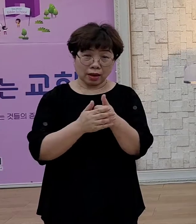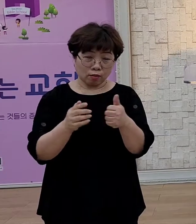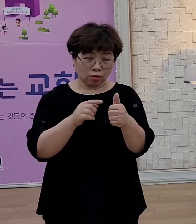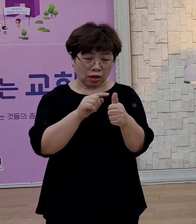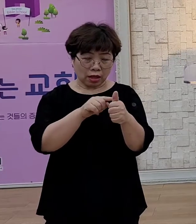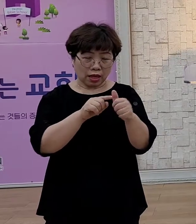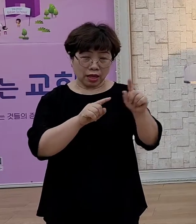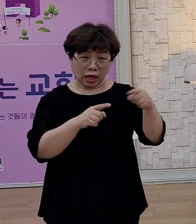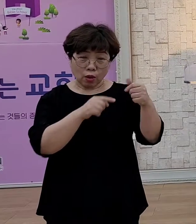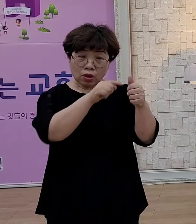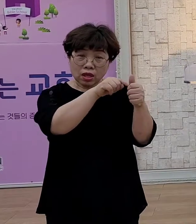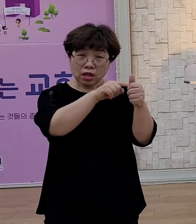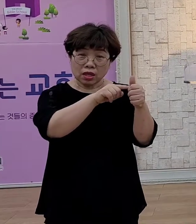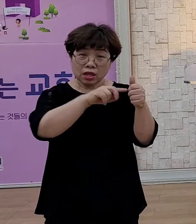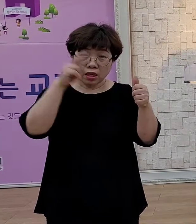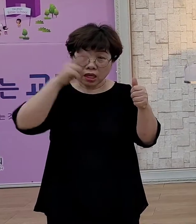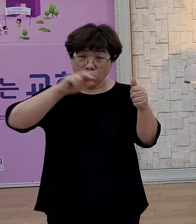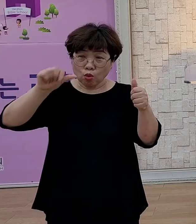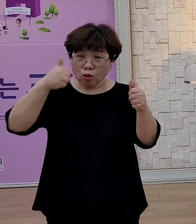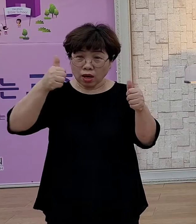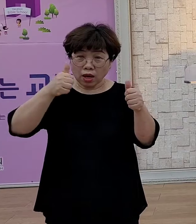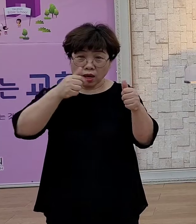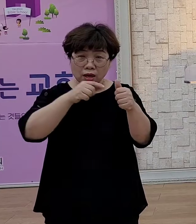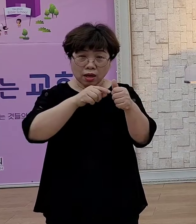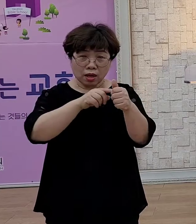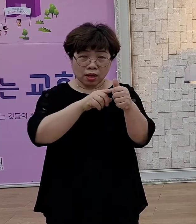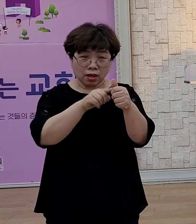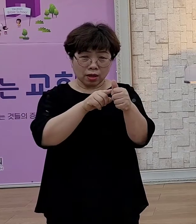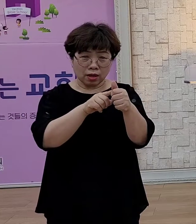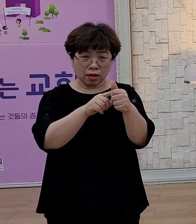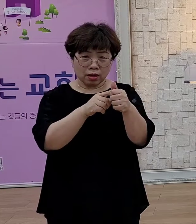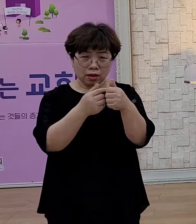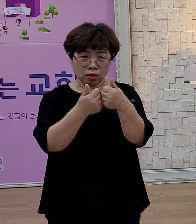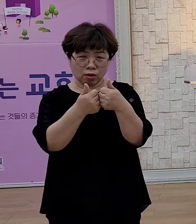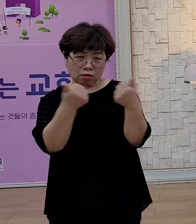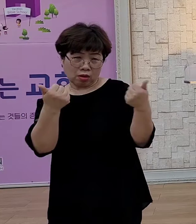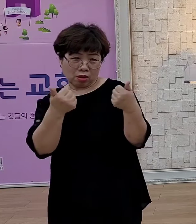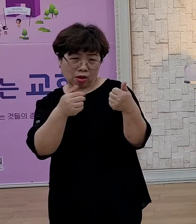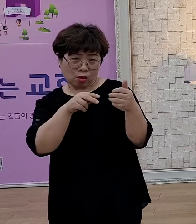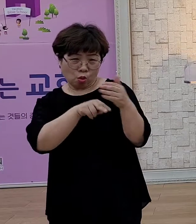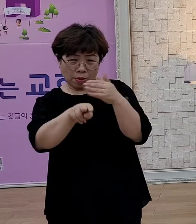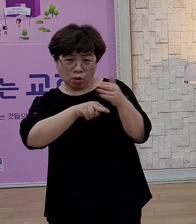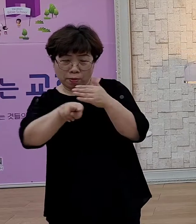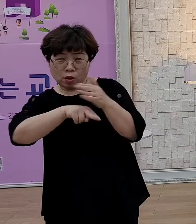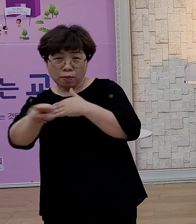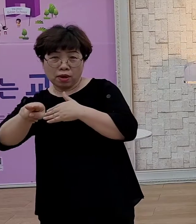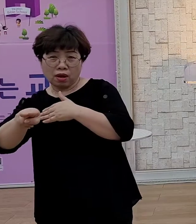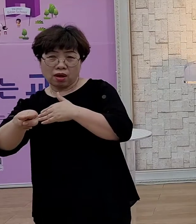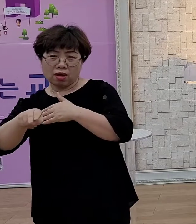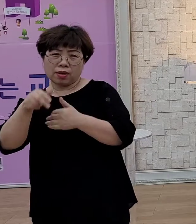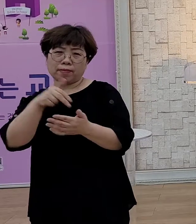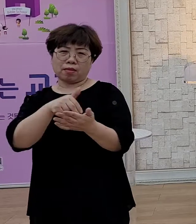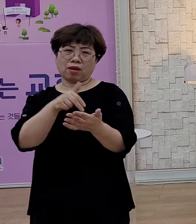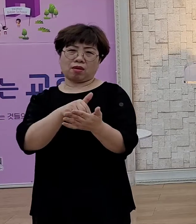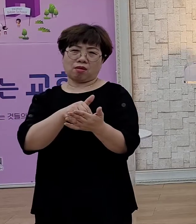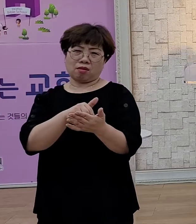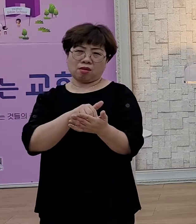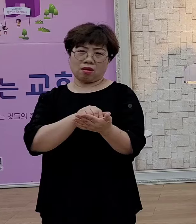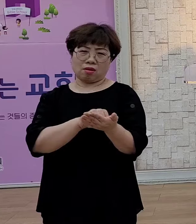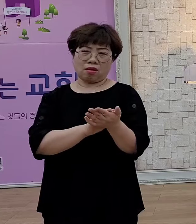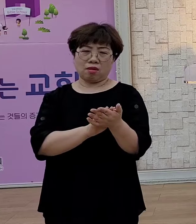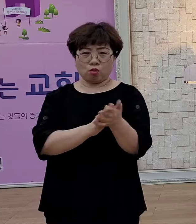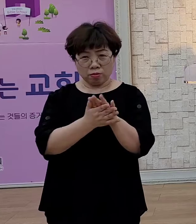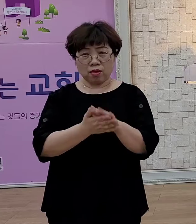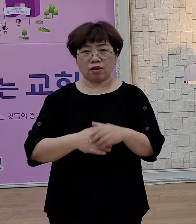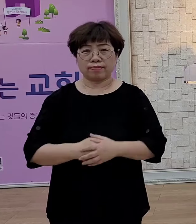사울을 피해서 도망다니는 세월이 10년 이상 이렇게 도망을 다니는 신세가 되고 맙니다.